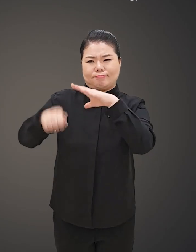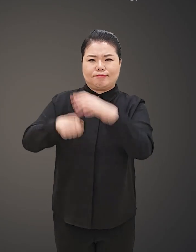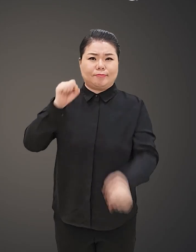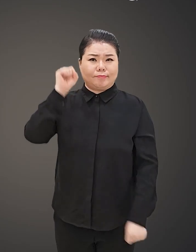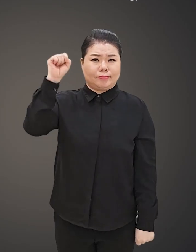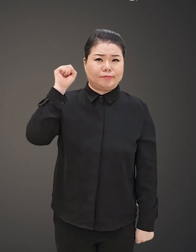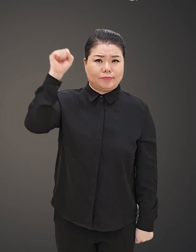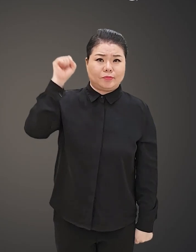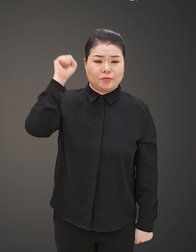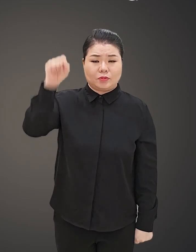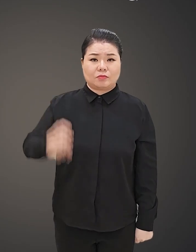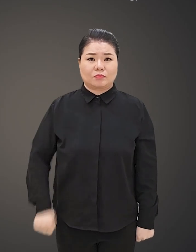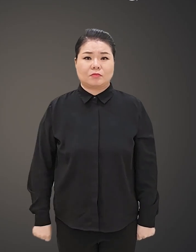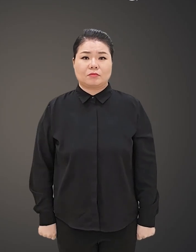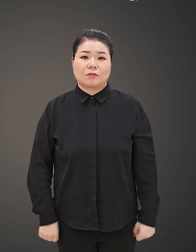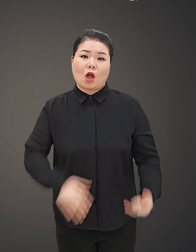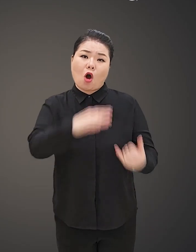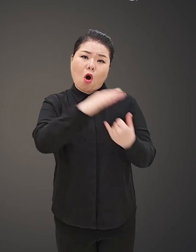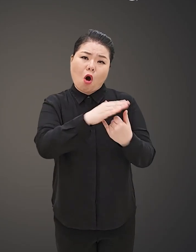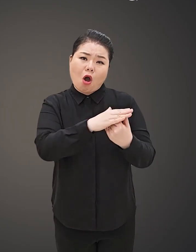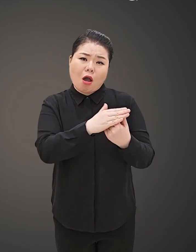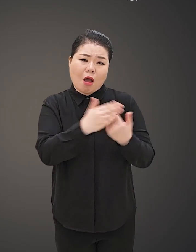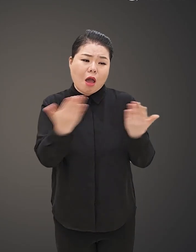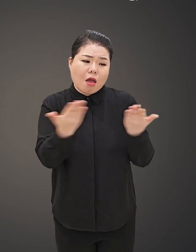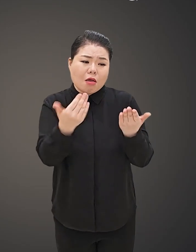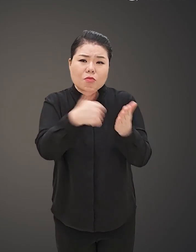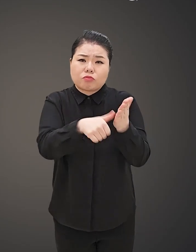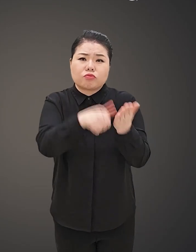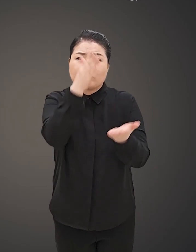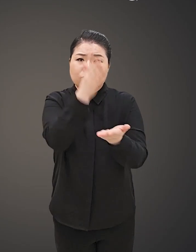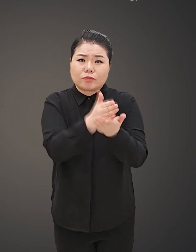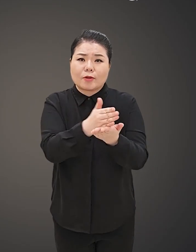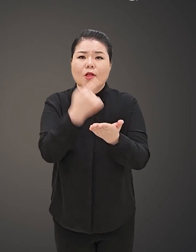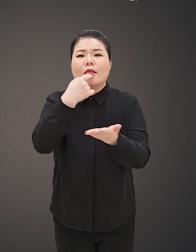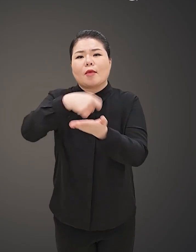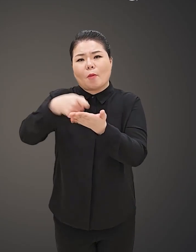어린이들의 손에 일할 도구가 아닌 연필을 쥐어주세요.